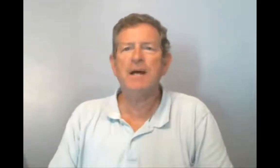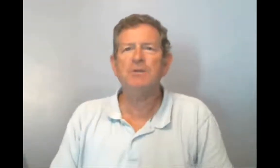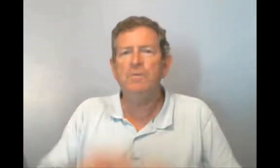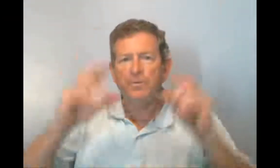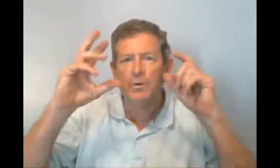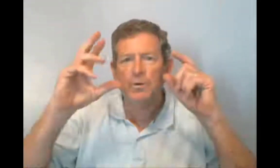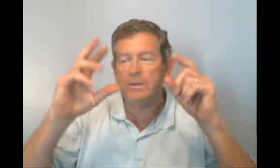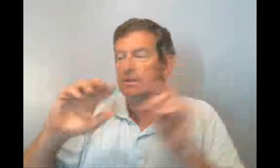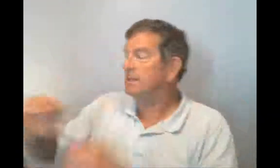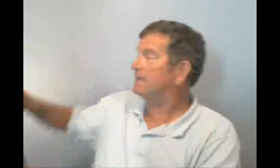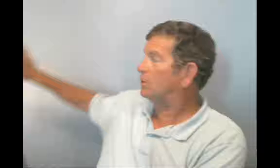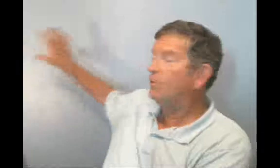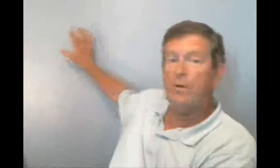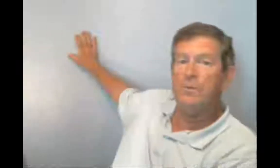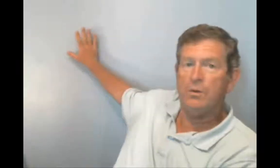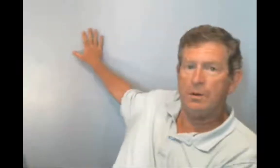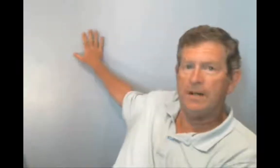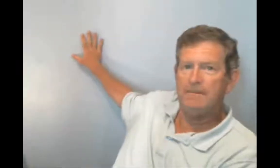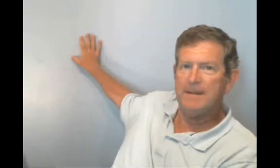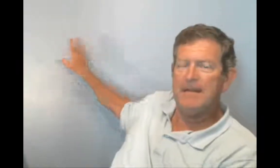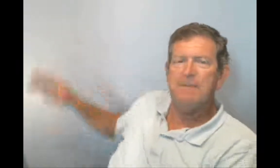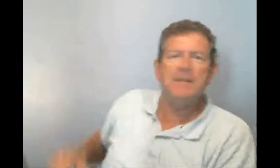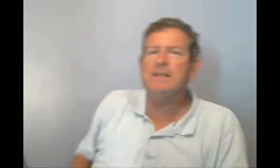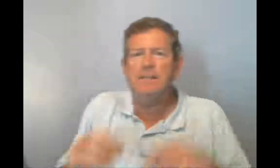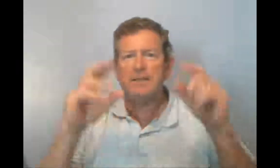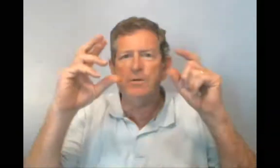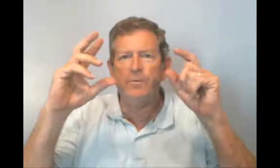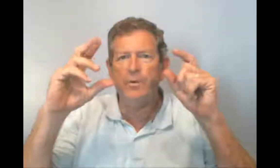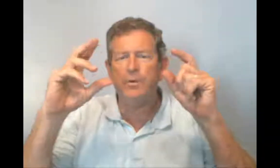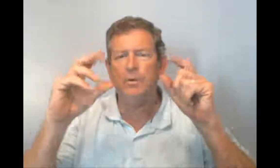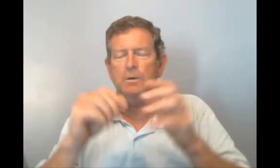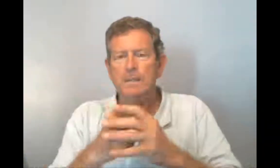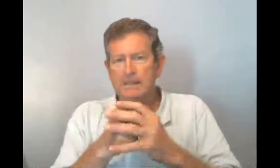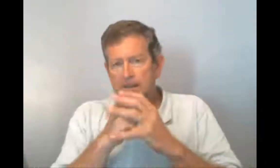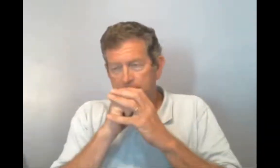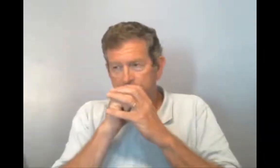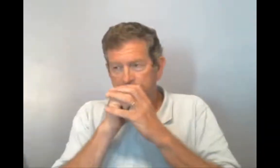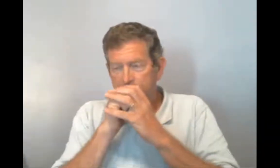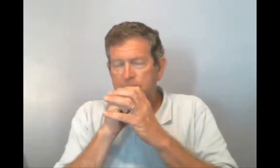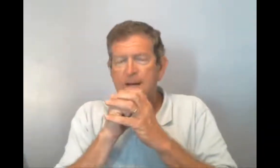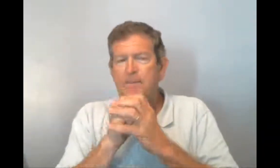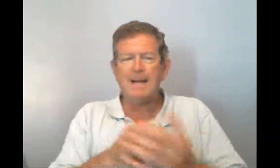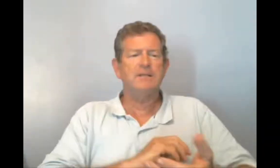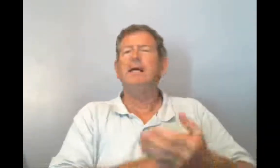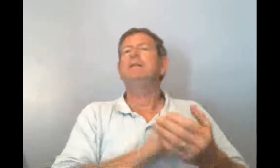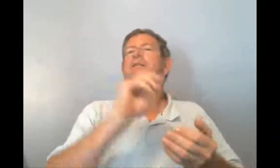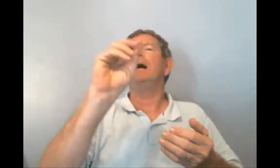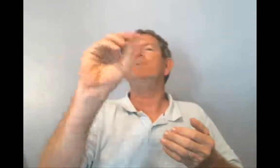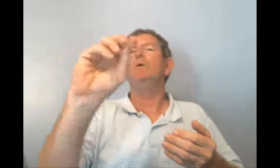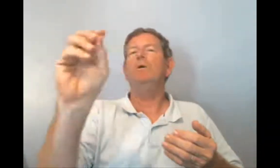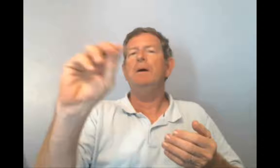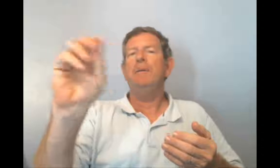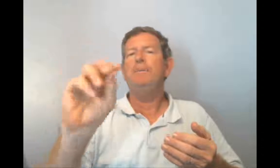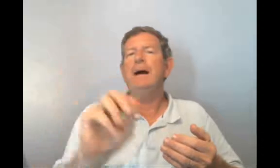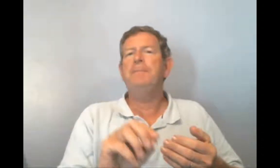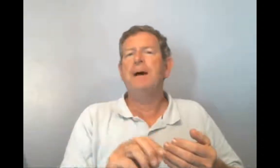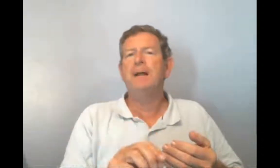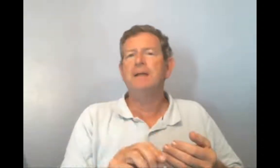une photo, ça se trouve au mur, mais ce n'est pas une photo, ce n'est pas un tableau peint par un